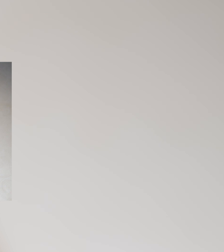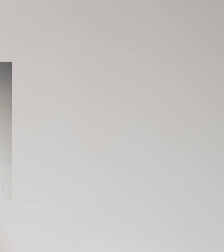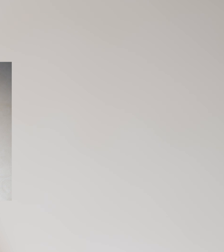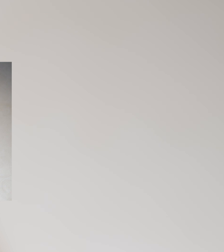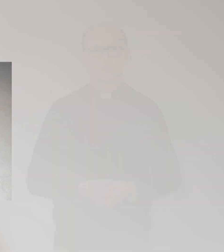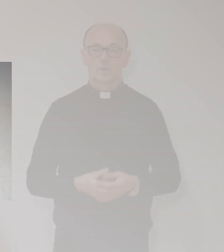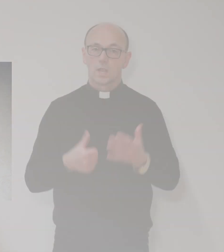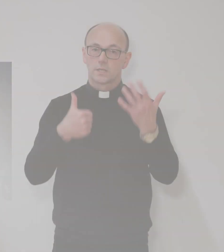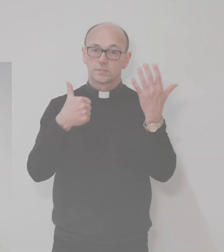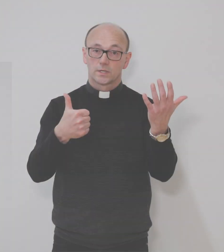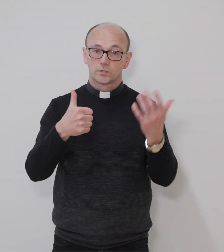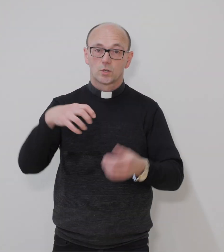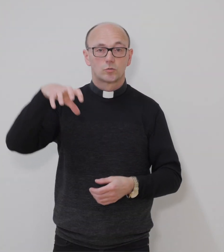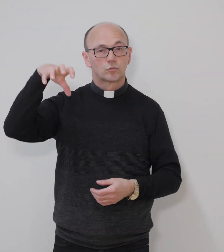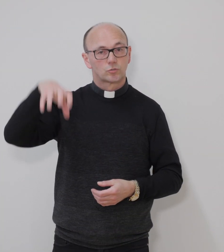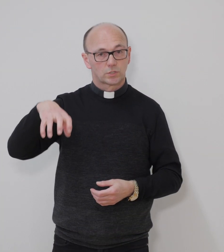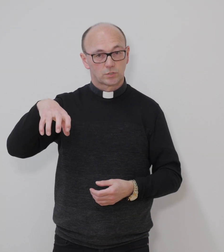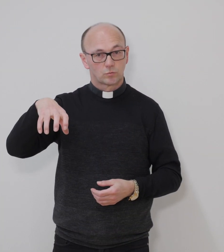Kreuzestod.